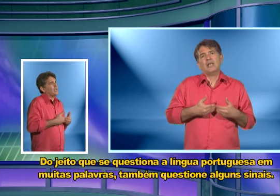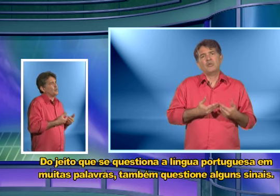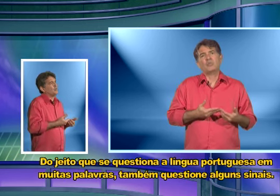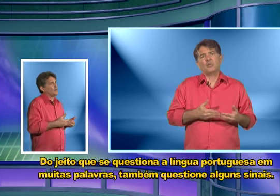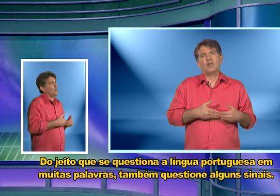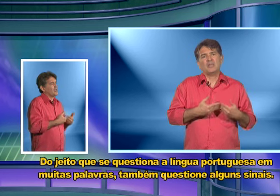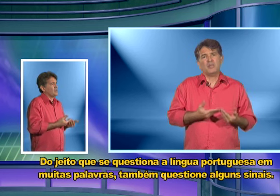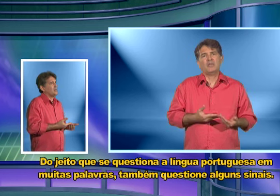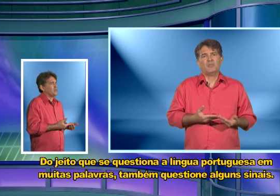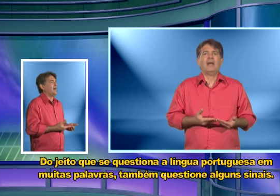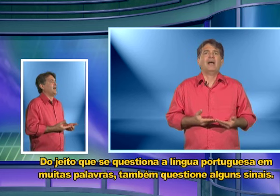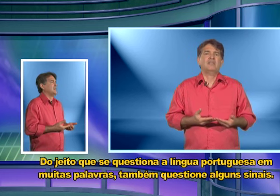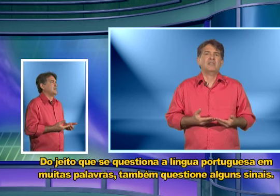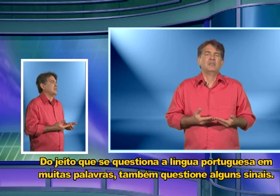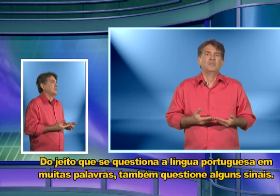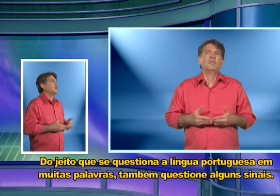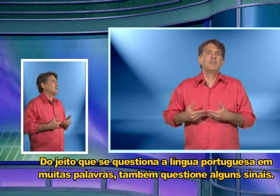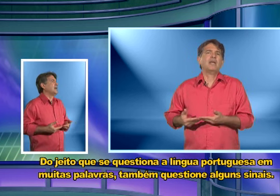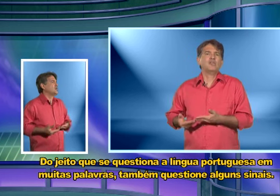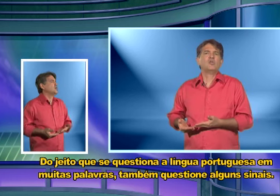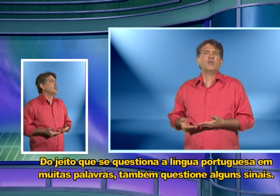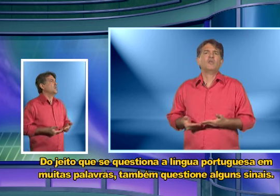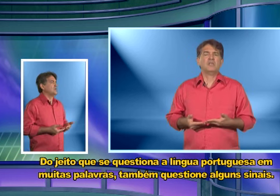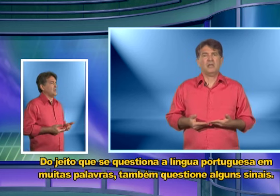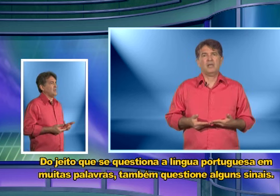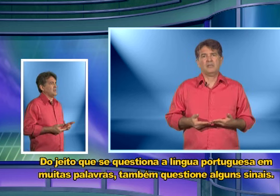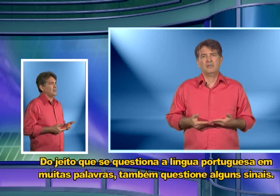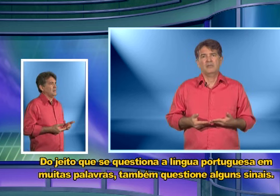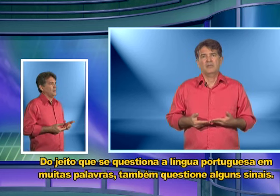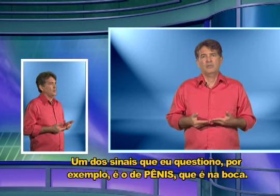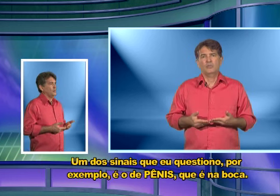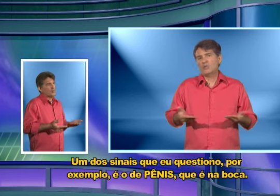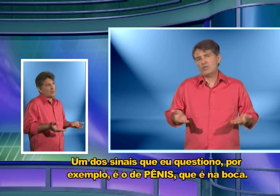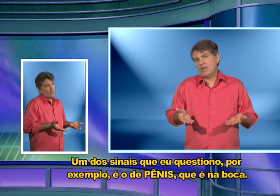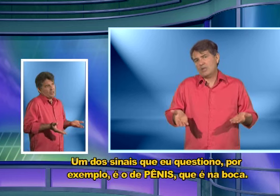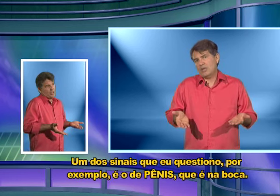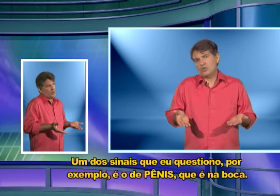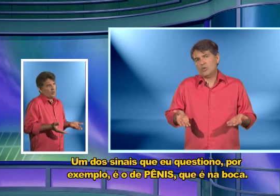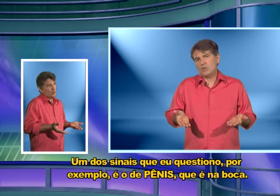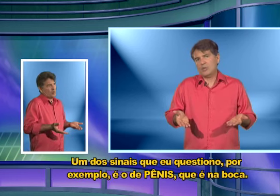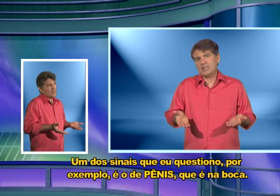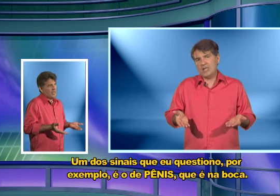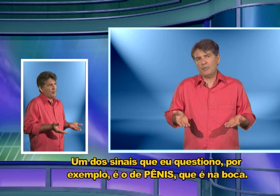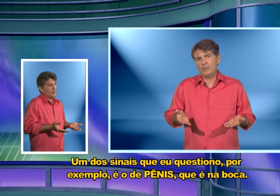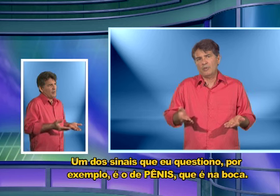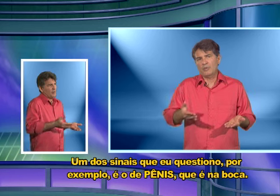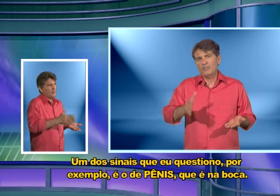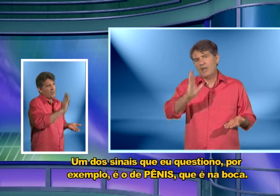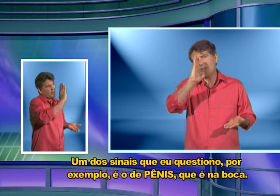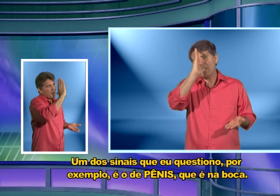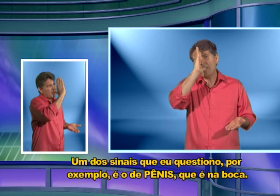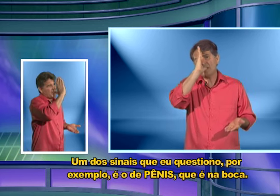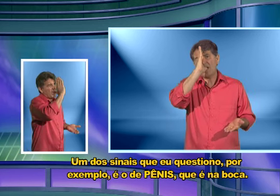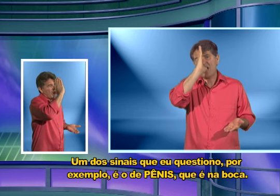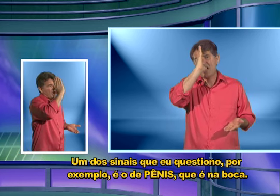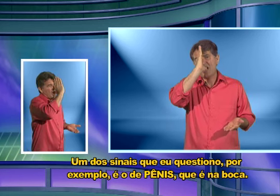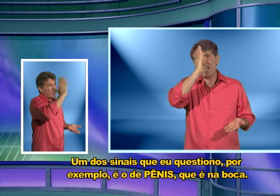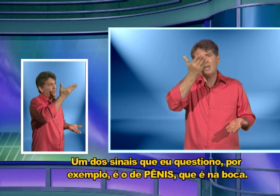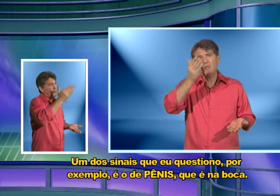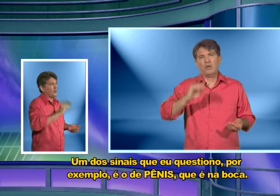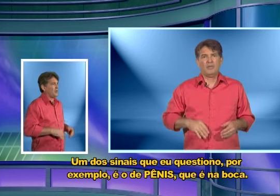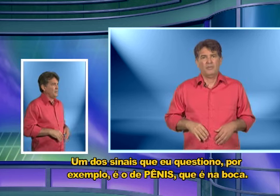questiona a língua portuguesa em muitas palavras, também questione alguns sinais. Um dos sinais que eu questiono, por exemplo, é o de pênis,